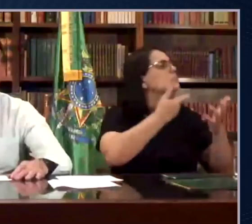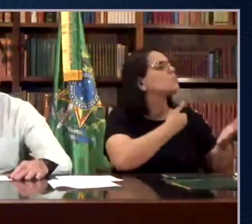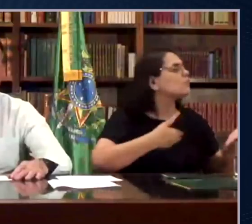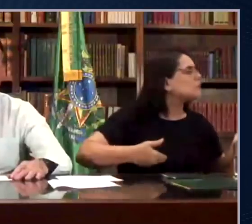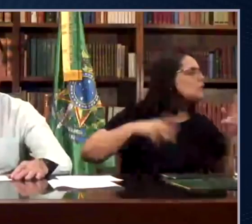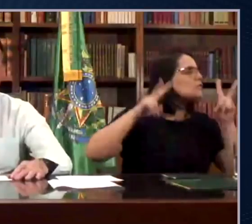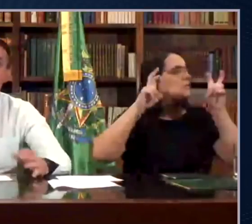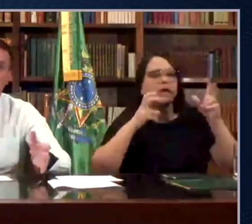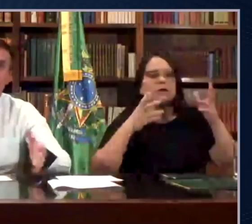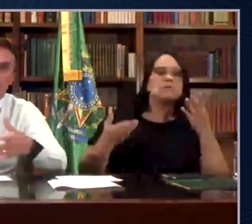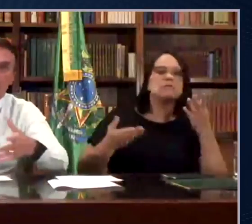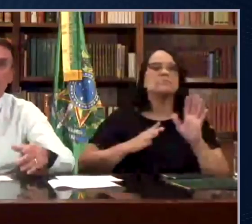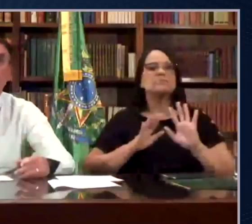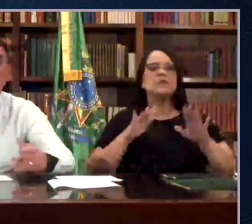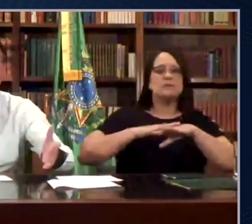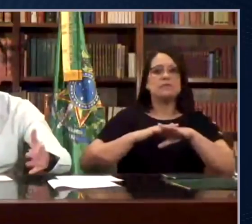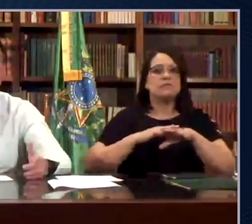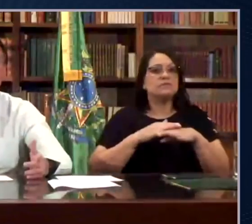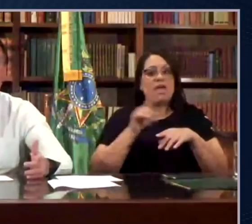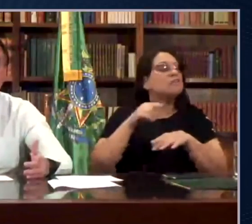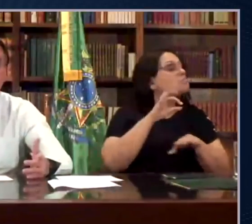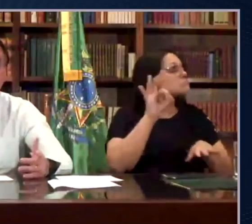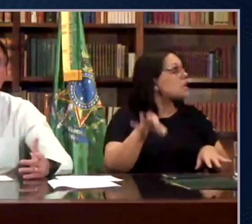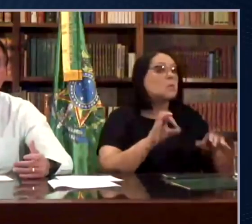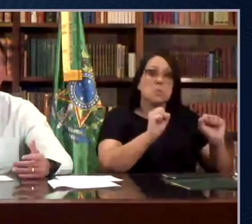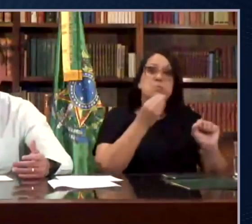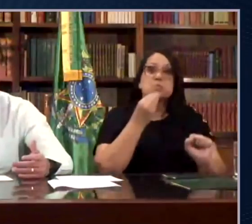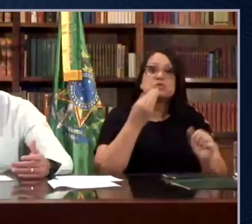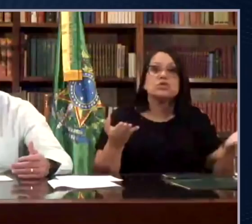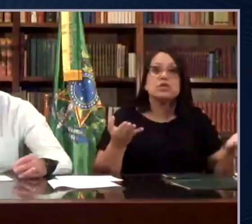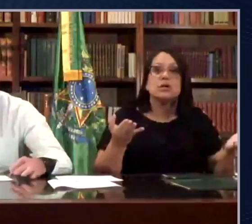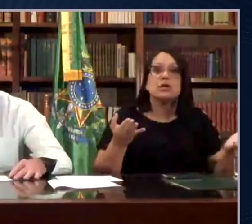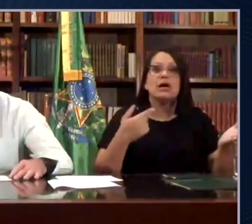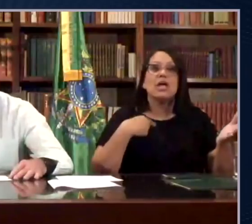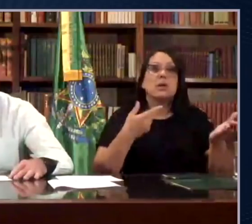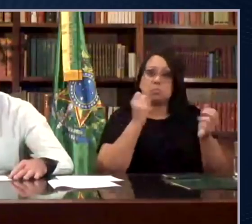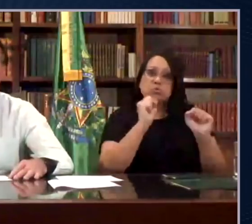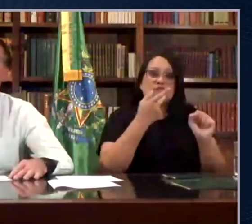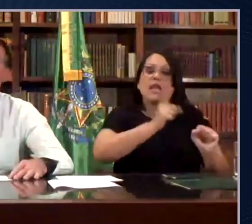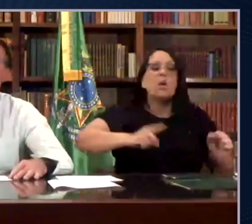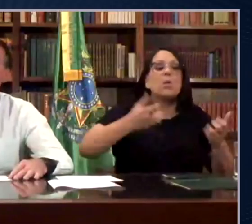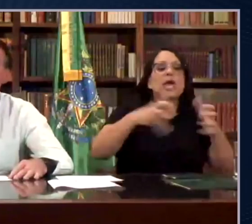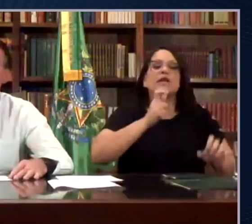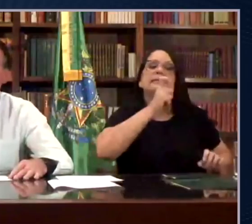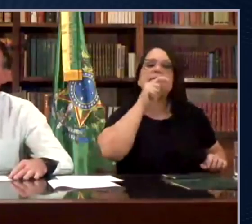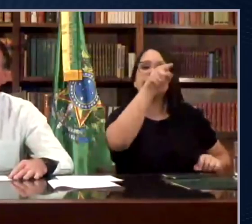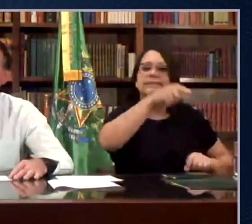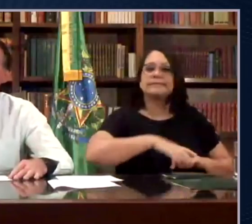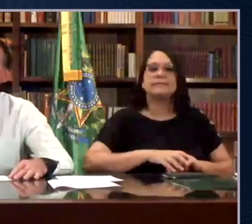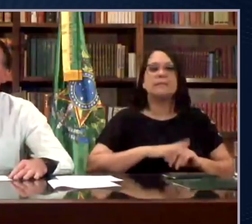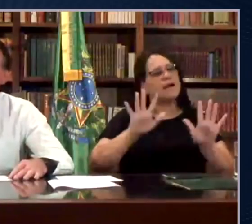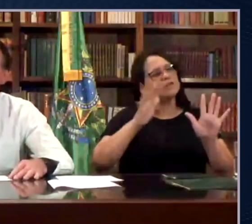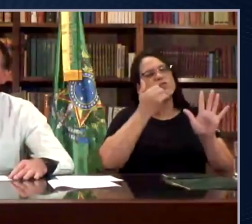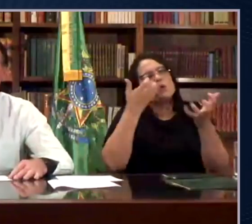dos governadores e prefeitos, né, esses, né, que eles estão certos. Então eu prefiro não me acomodar, lutar, porque não é apenas o